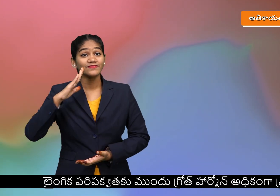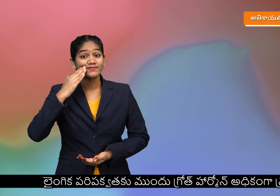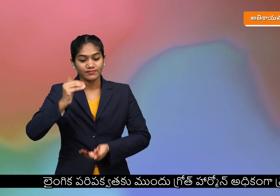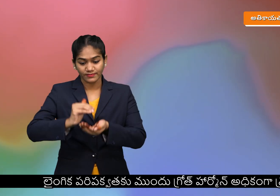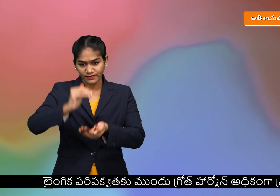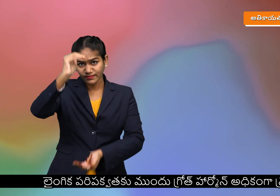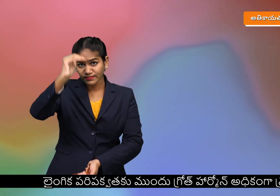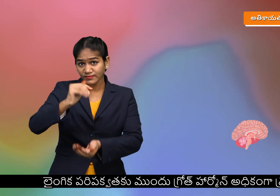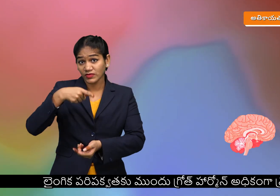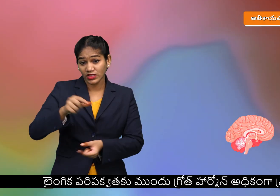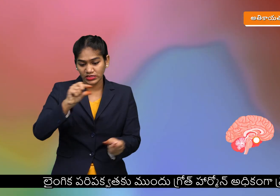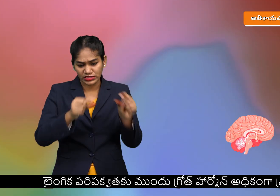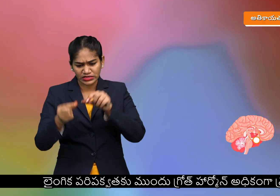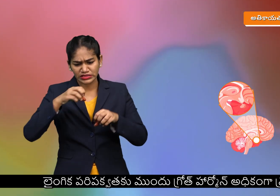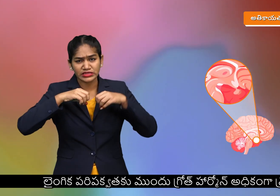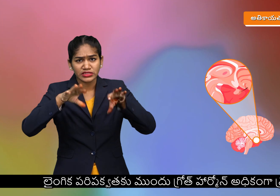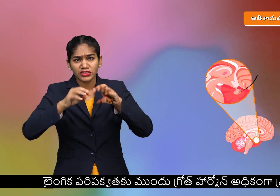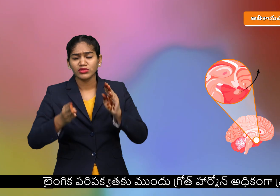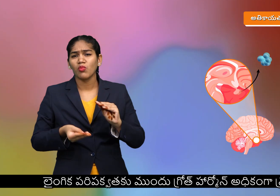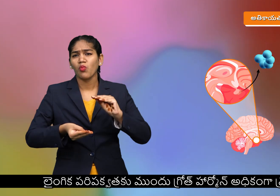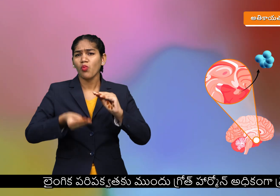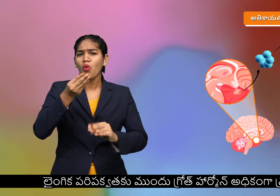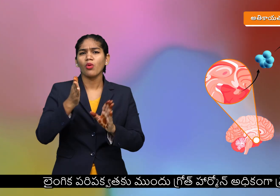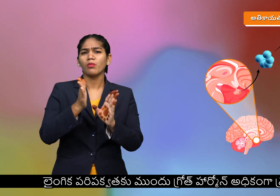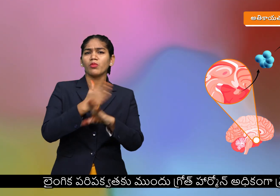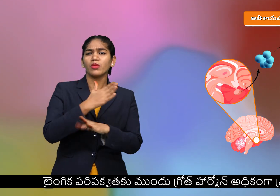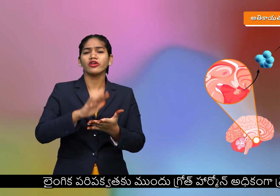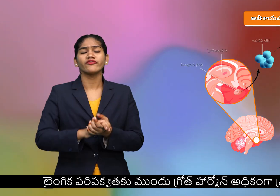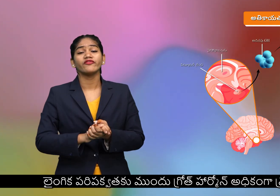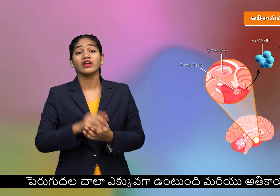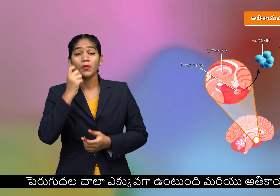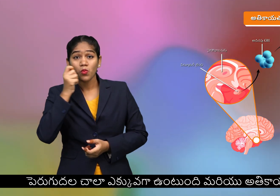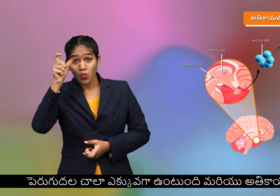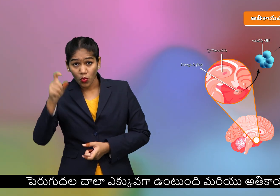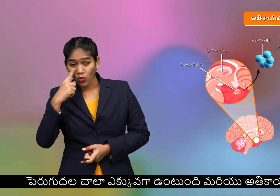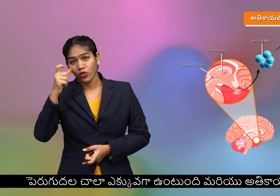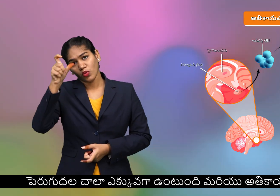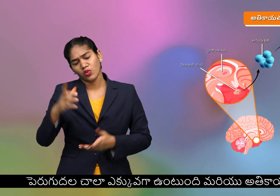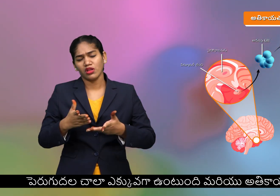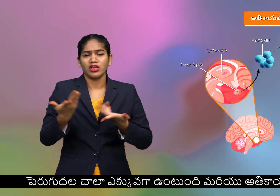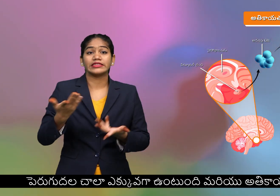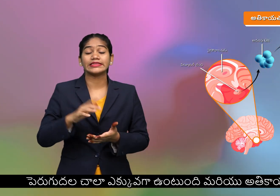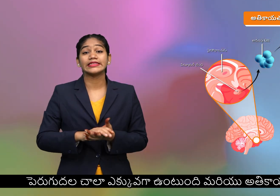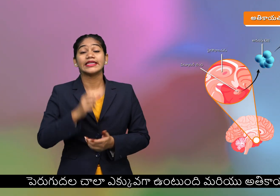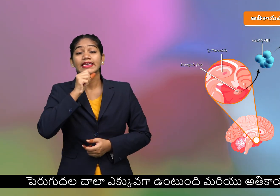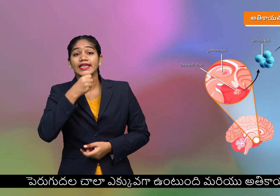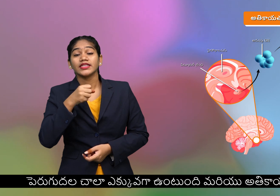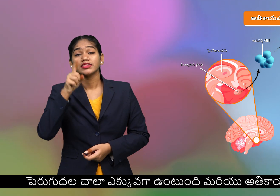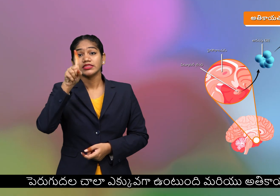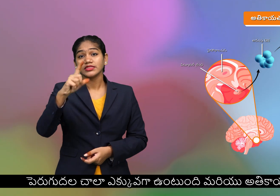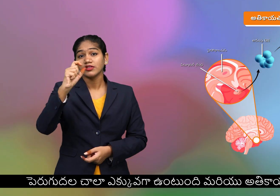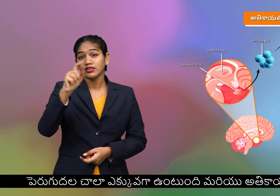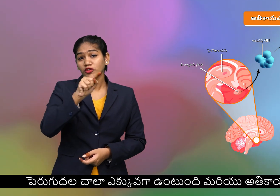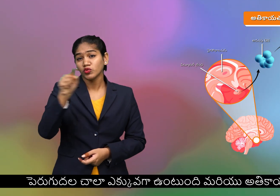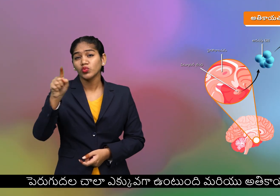లైంగిక పరిపక్వతకు ముందు గ్రోత్ హార్మోన్ అధికంగా స్రవించినప్పుడు పెరుగుదల చాలా ఎక్కువగా ఉంటుంది